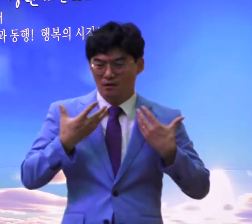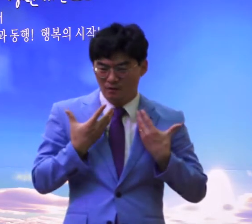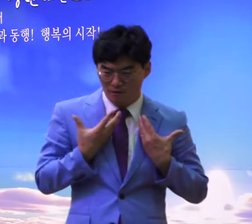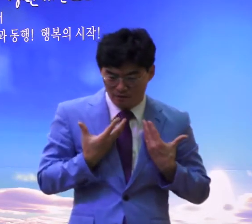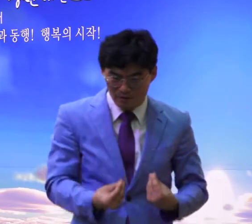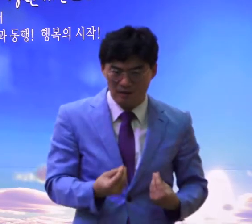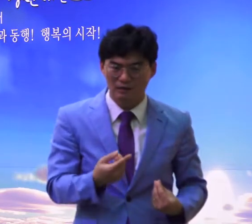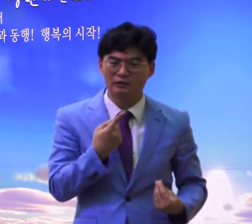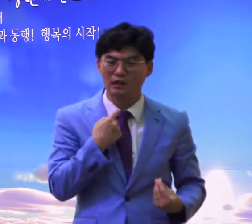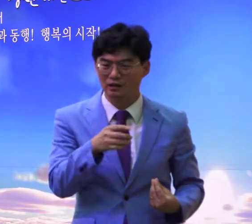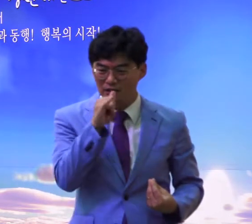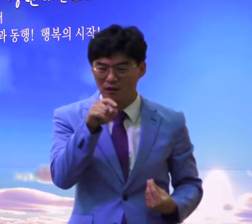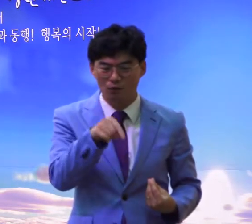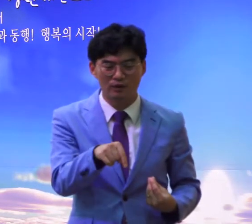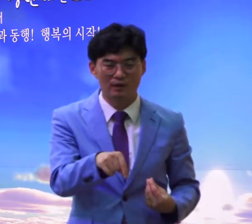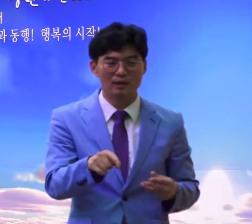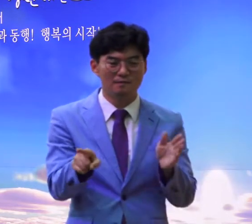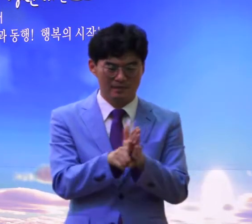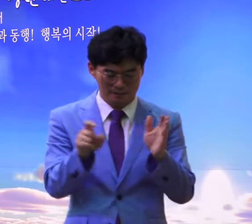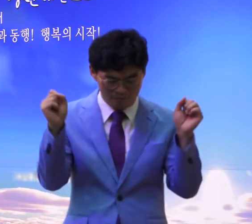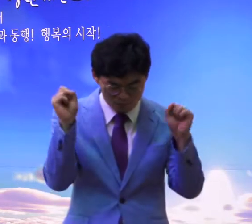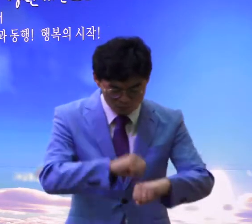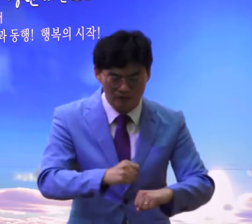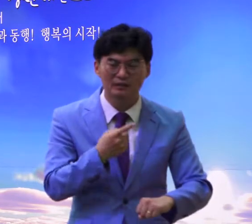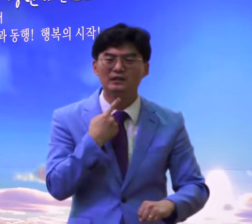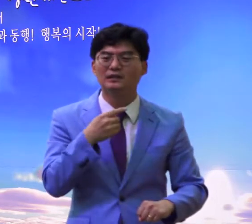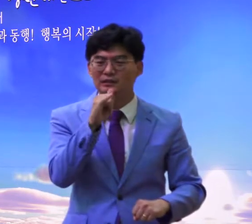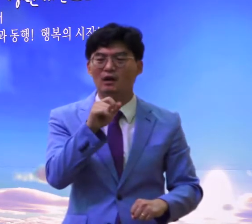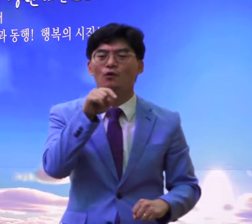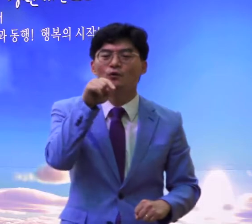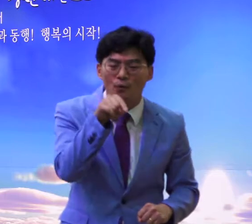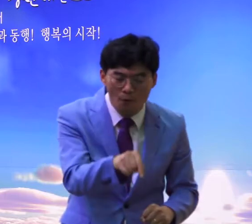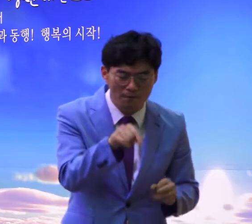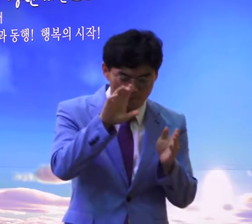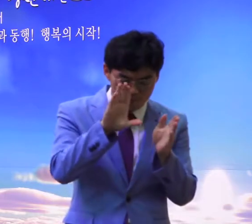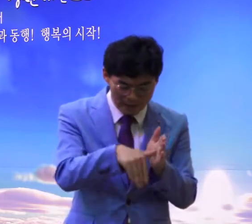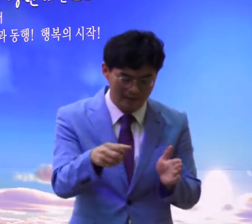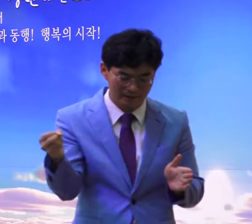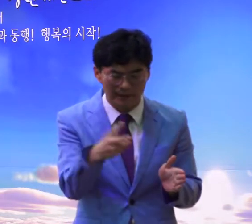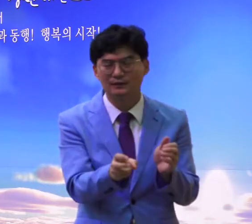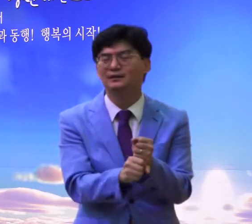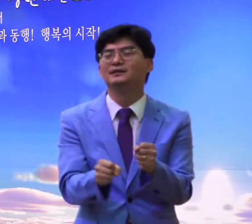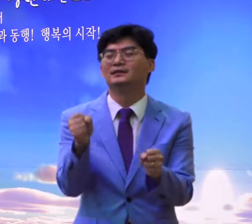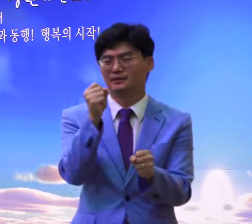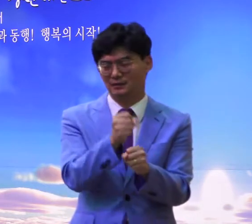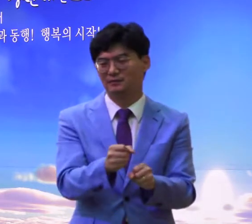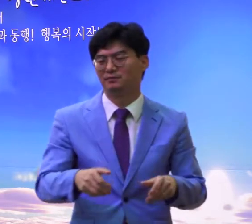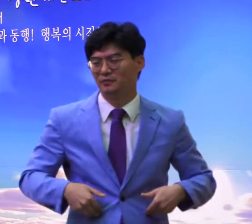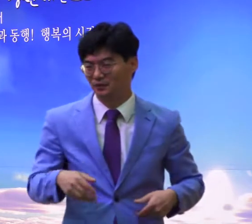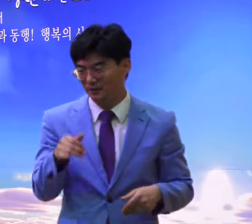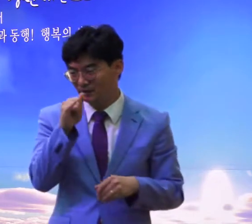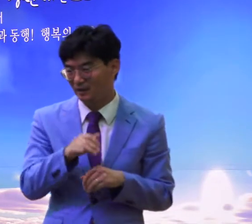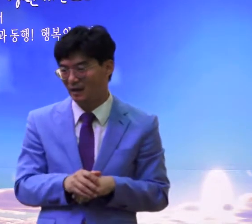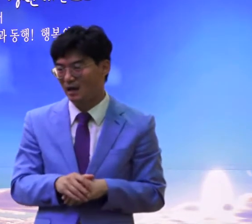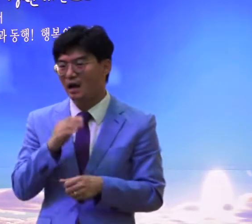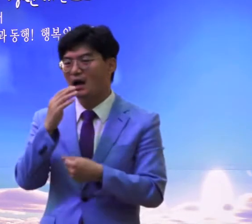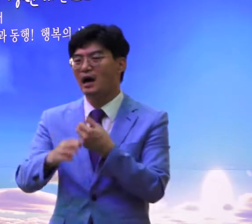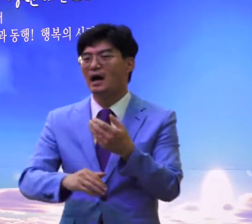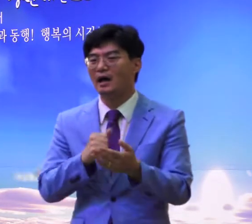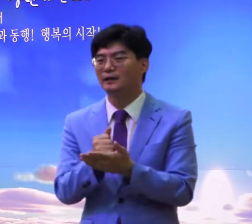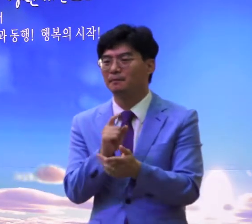여러분의 신앙이 어디에서 무너졌고 어디에서 흔들렸습니까? 그 자리에서 하나님의 말씀을 붙들고 일어서시기